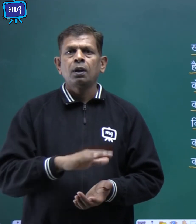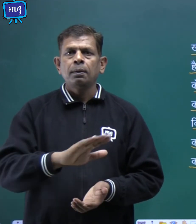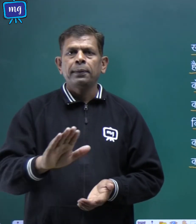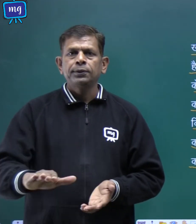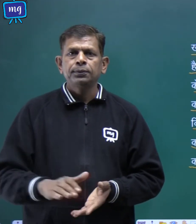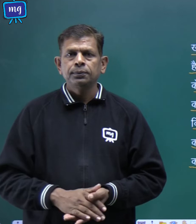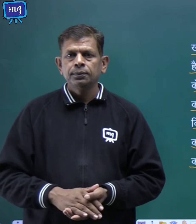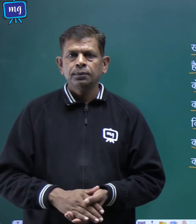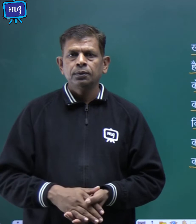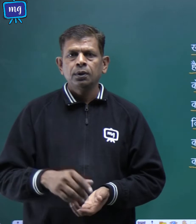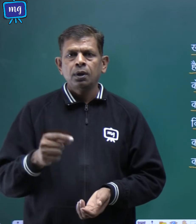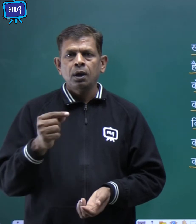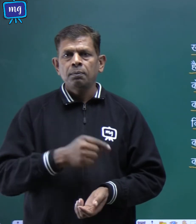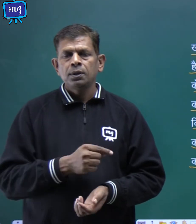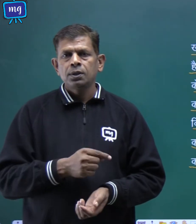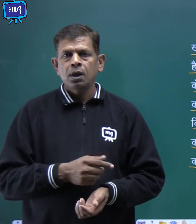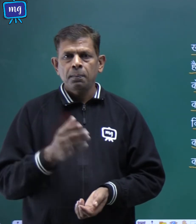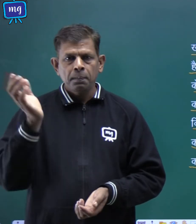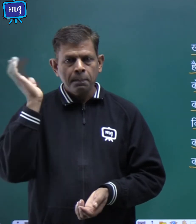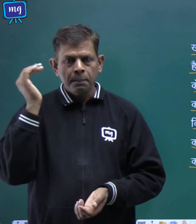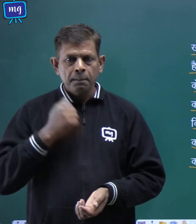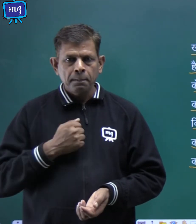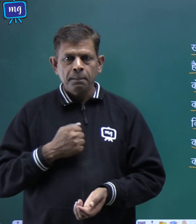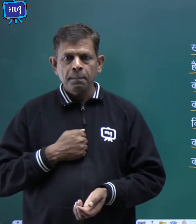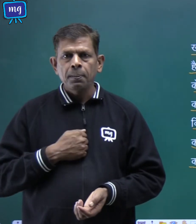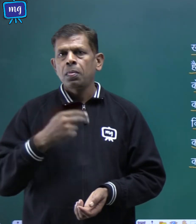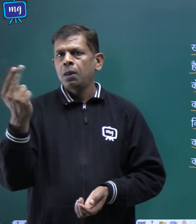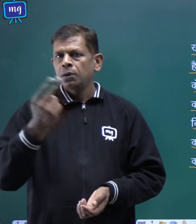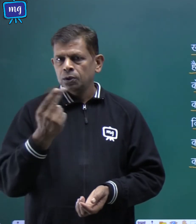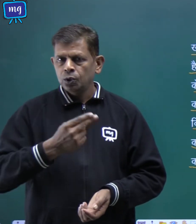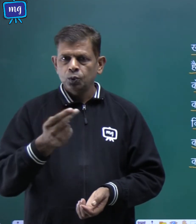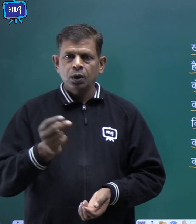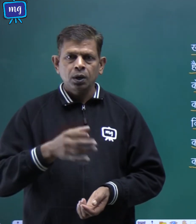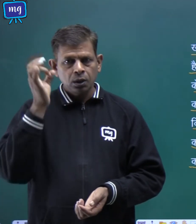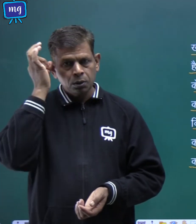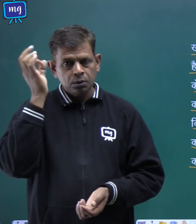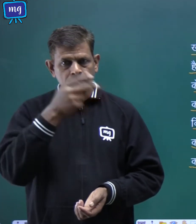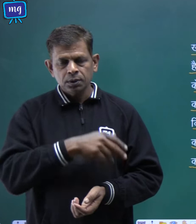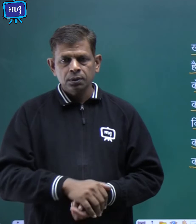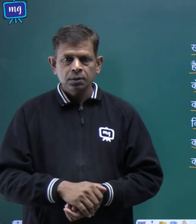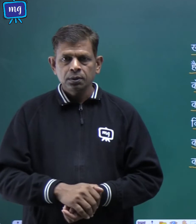बच्चों, अब इसे हम चित्र द्वारा समझेंगे।